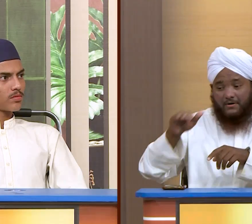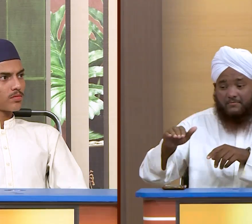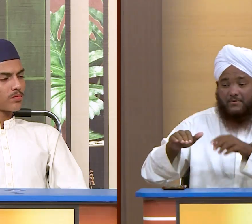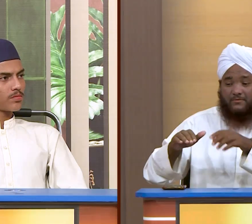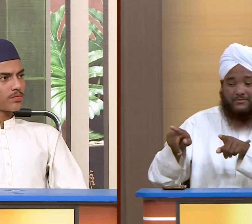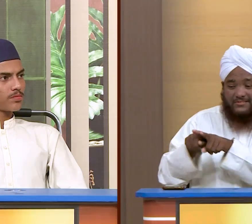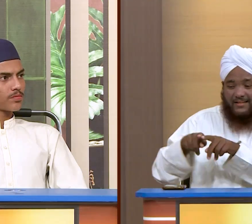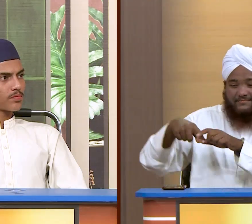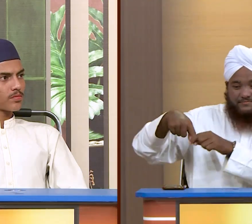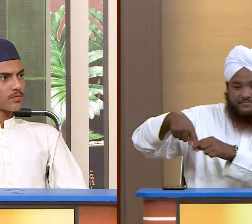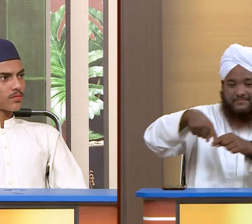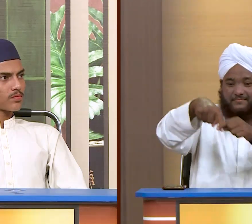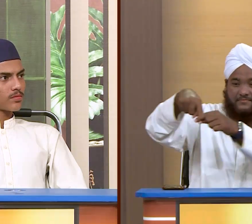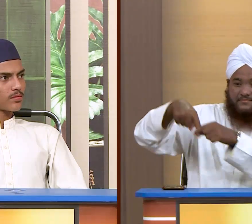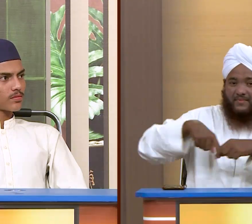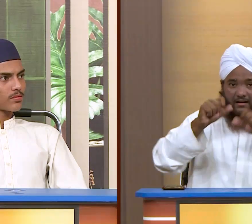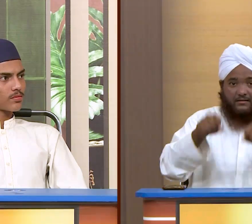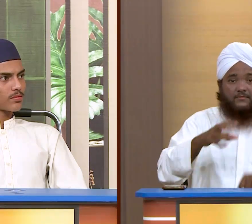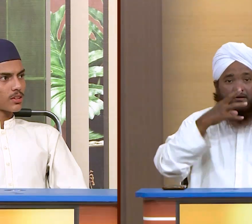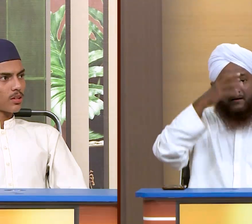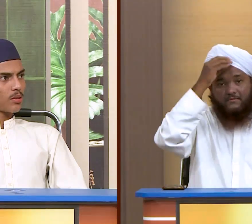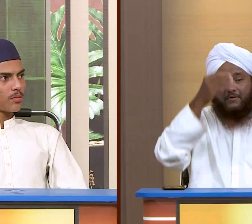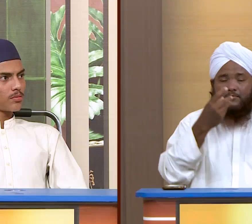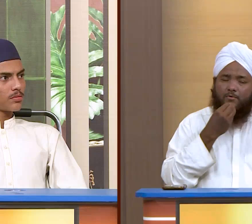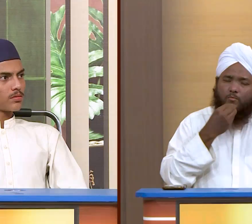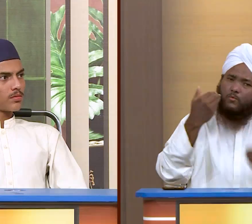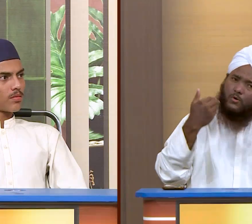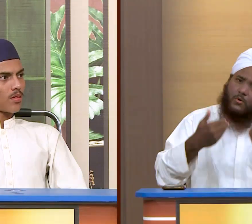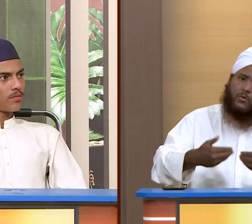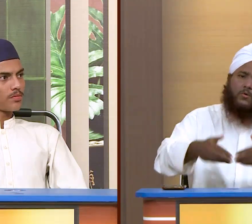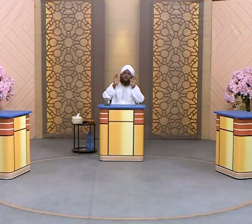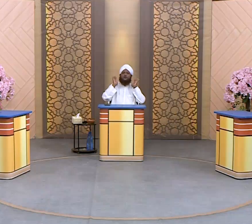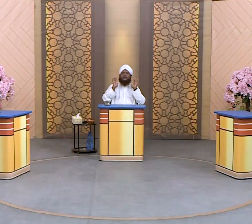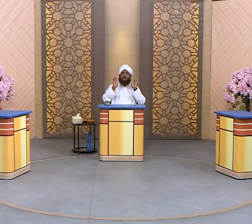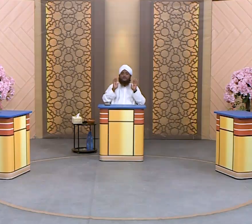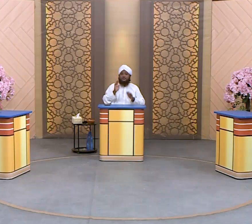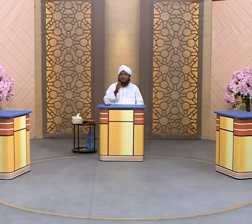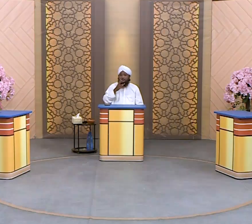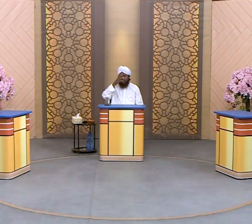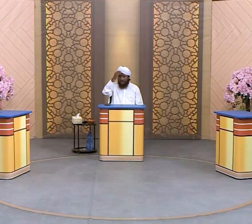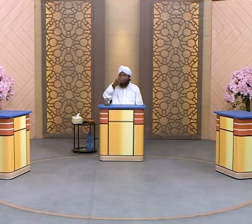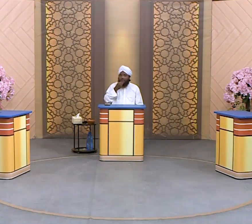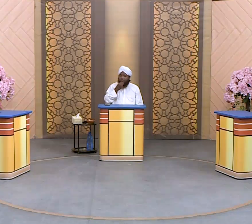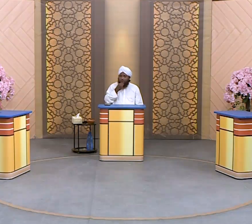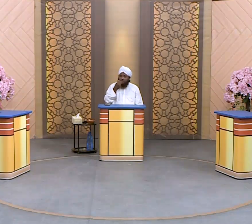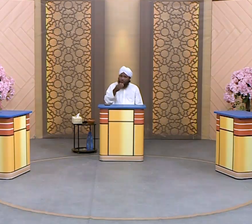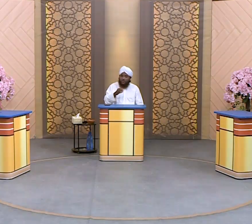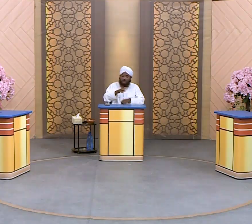ہی وہ اپنی آخری عمر میں تمہارے پاس ناتواں رہ جائیں تو ان سے اف تک نہ کہنا،